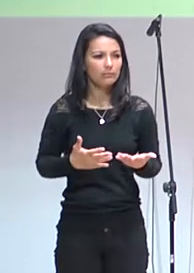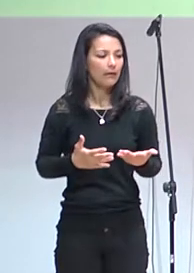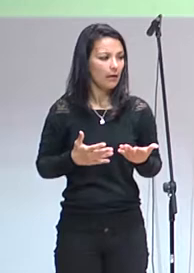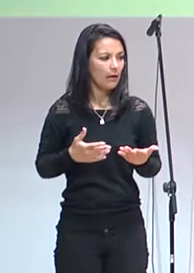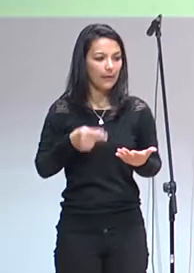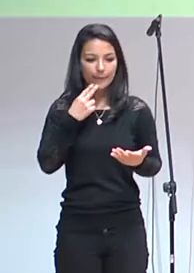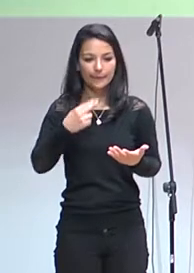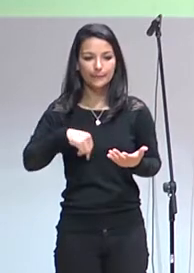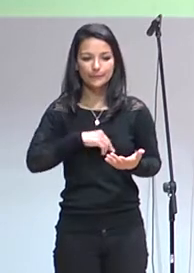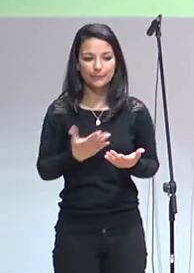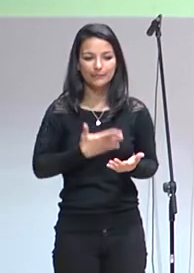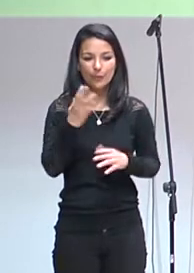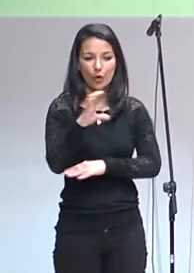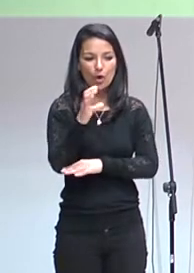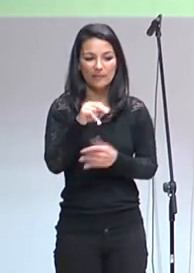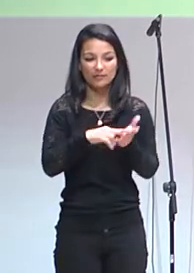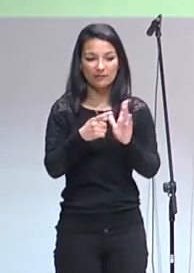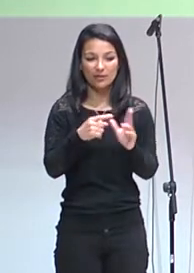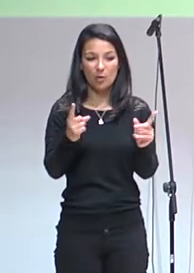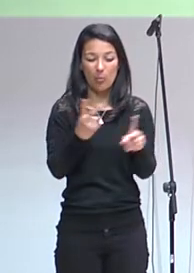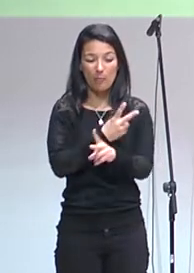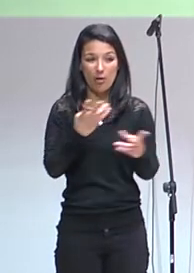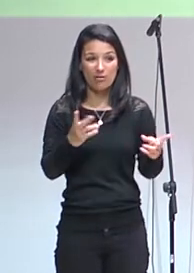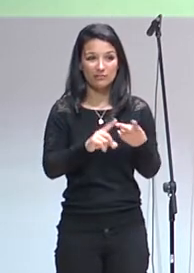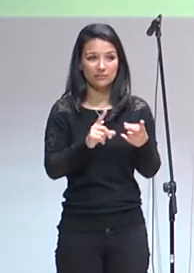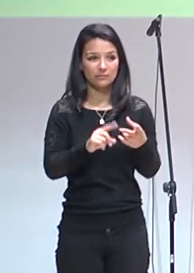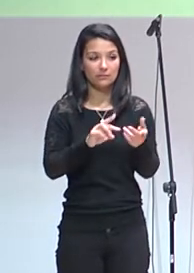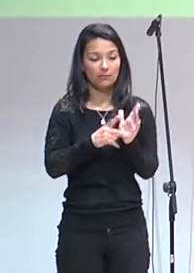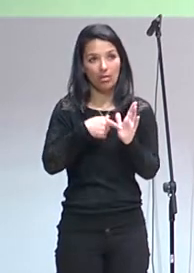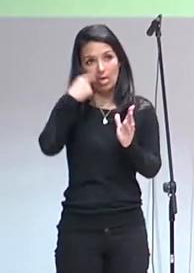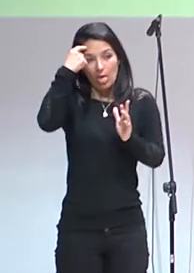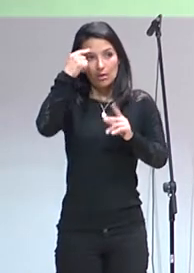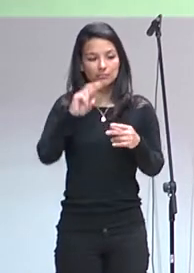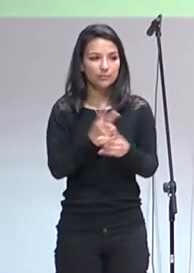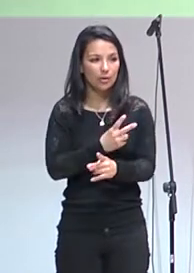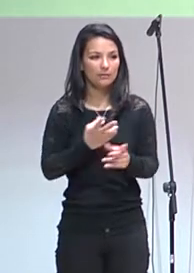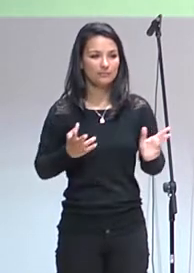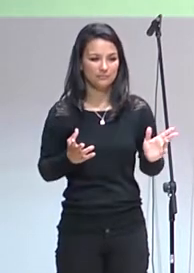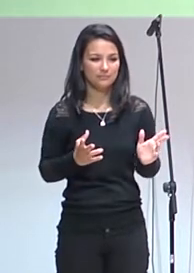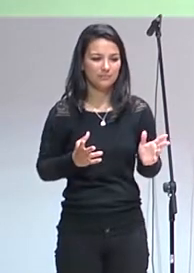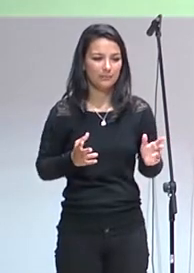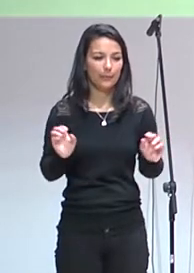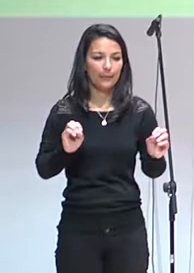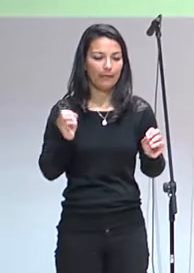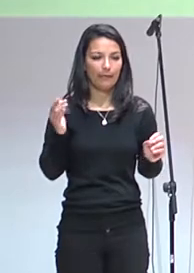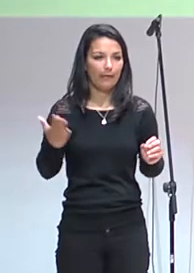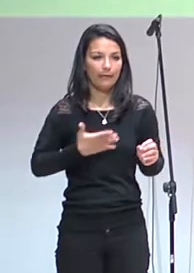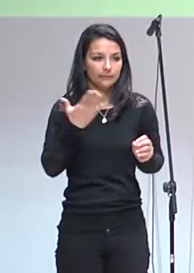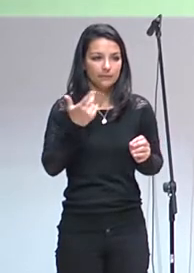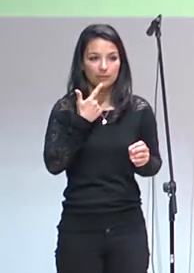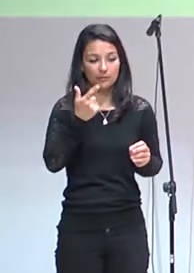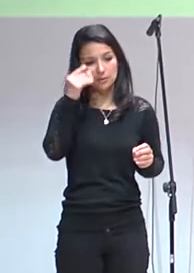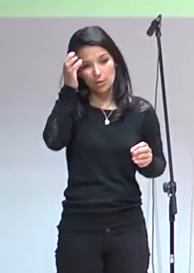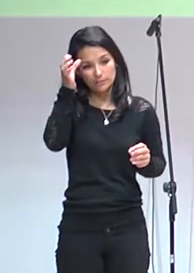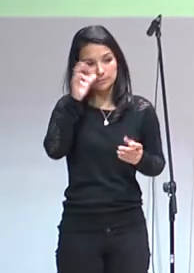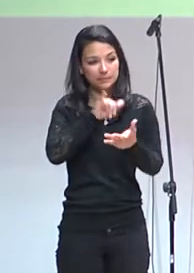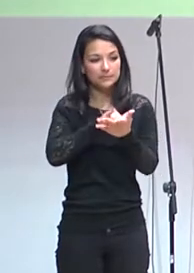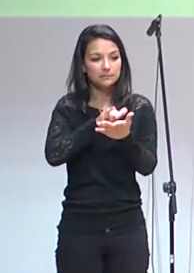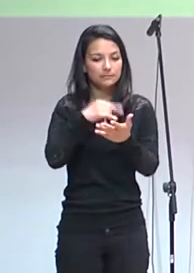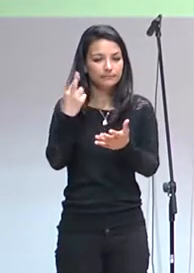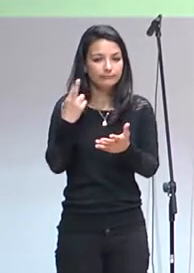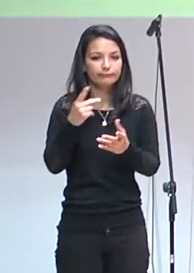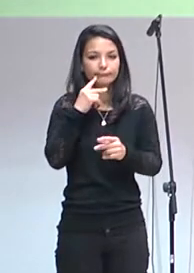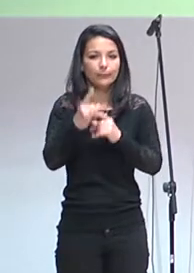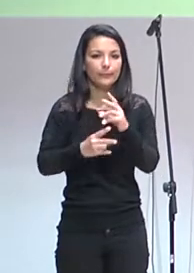sí somos violentos, y se habló, ¿no? En un tiempo del gen violento, ¿sí? Y se habla así de ese mismo concepto a nivel